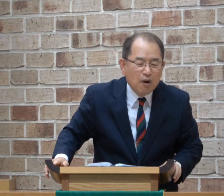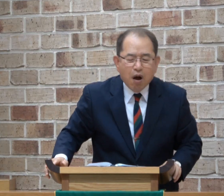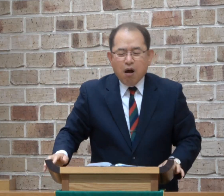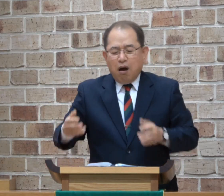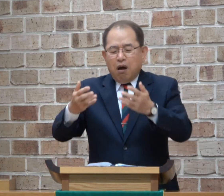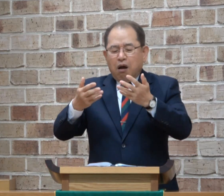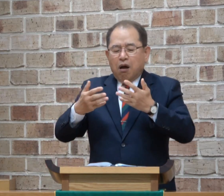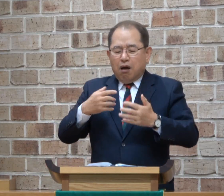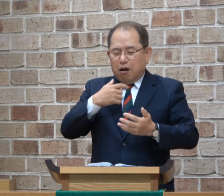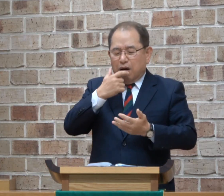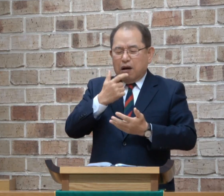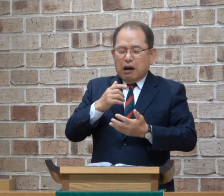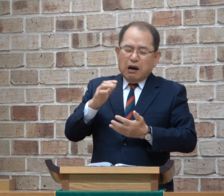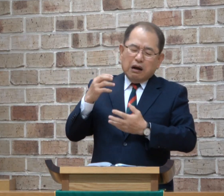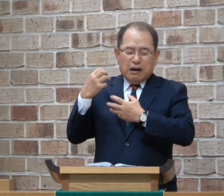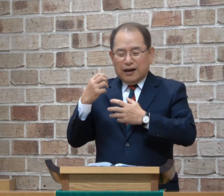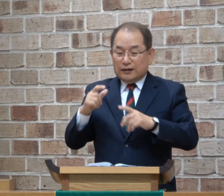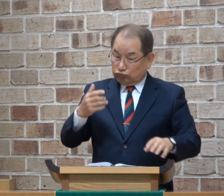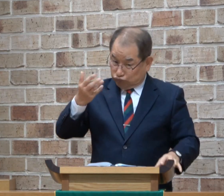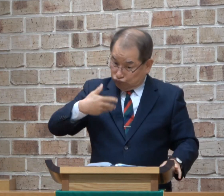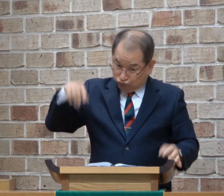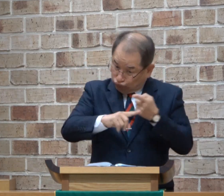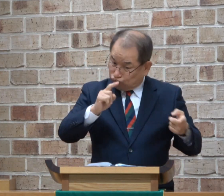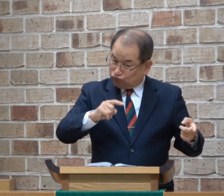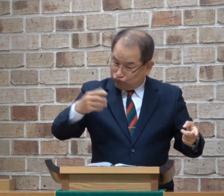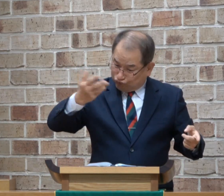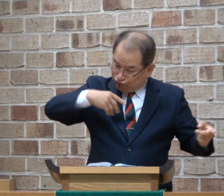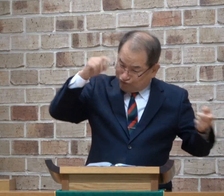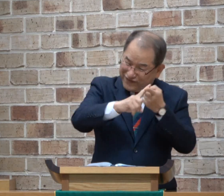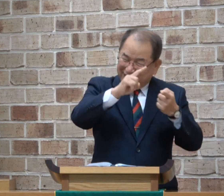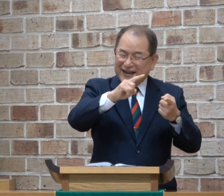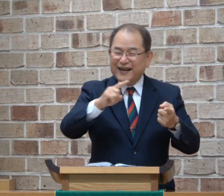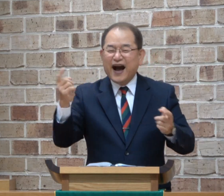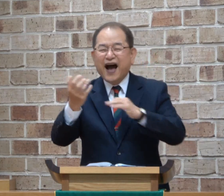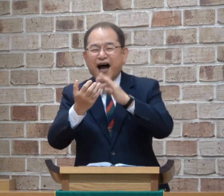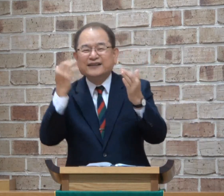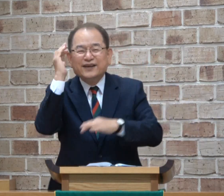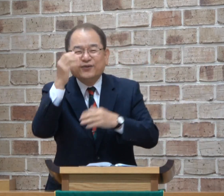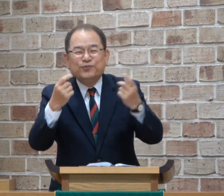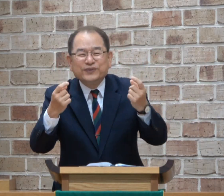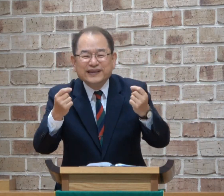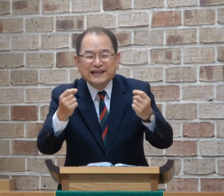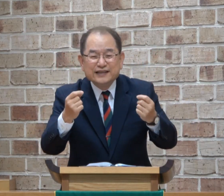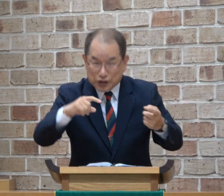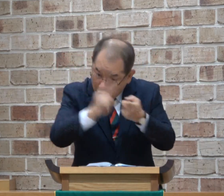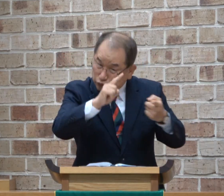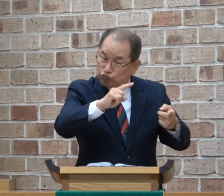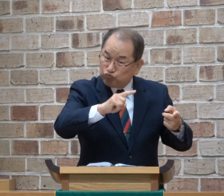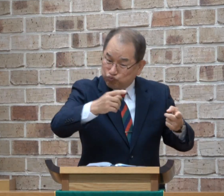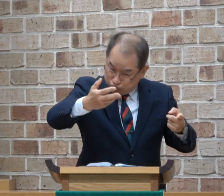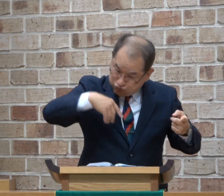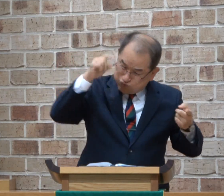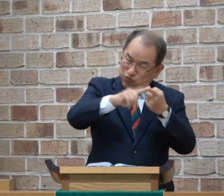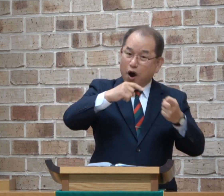대해서 다른 모습으로 반영을 합니다. 당연하다고 생각하는 사람들, 내가 국회의원이라 수고를 많이